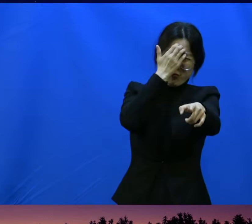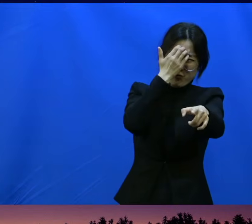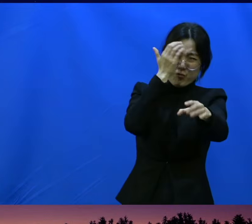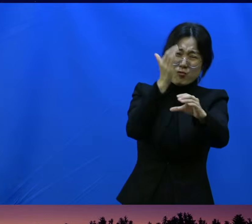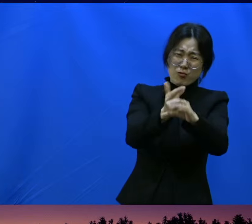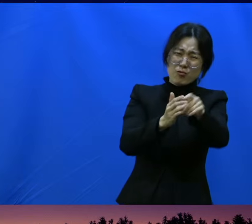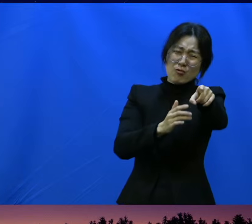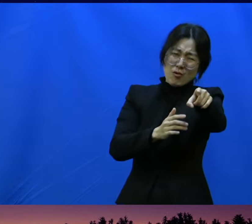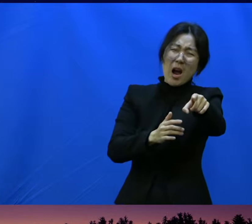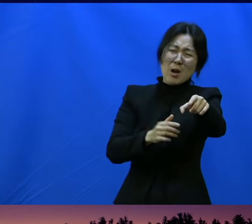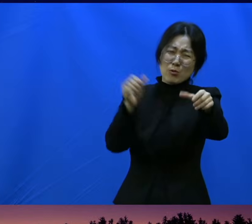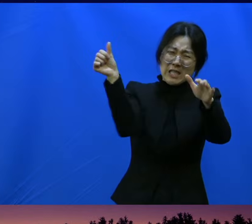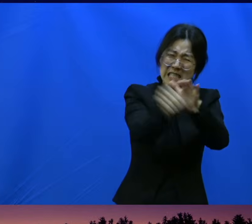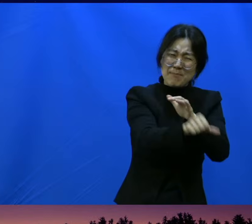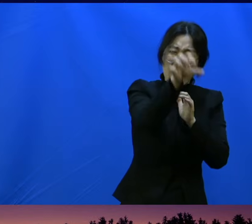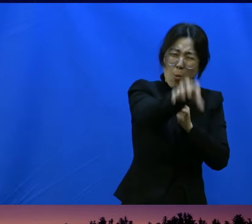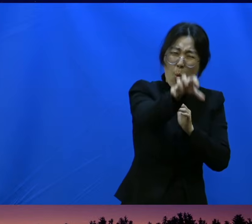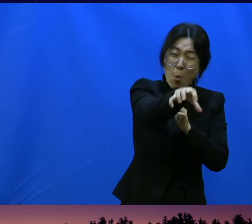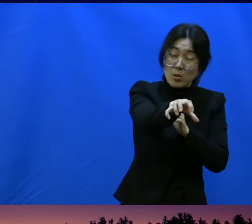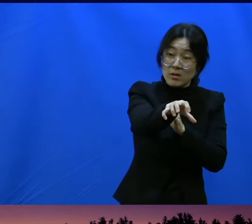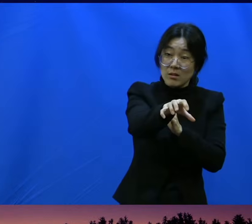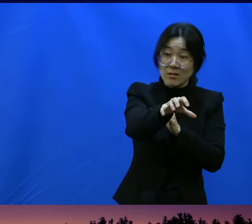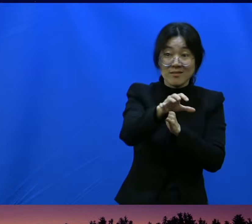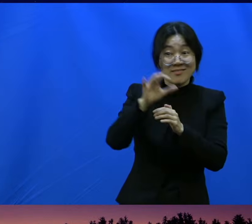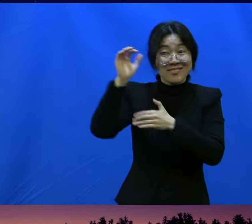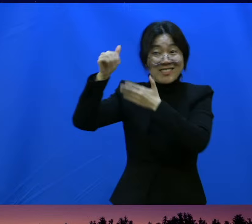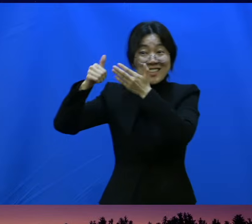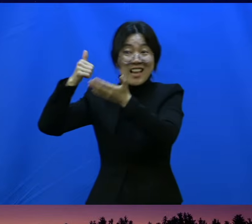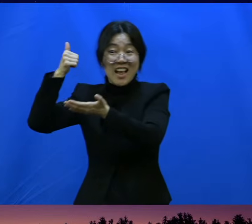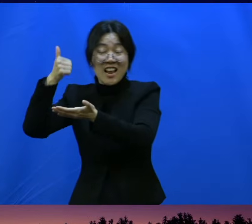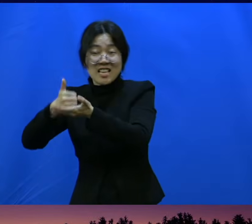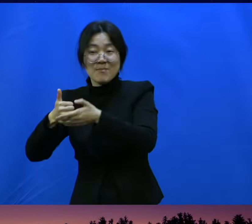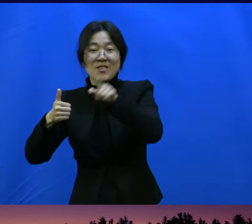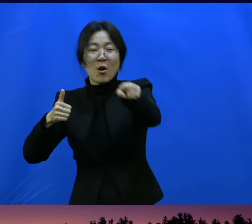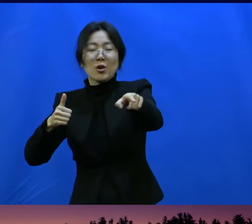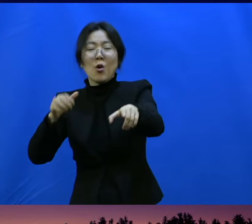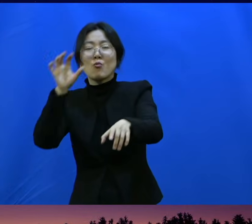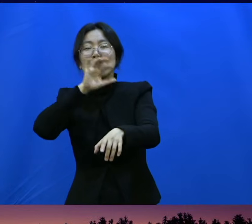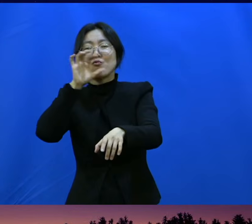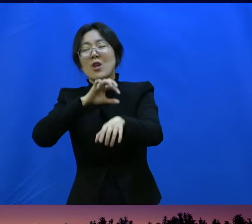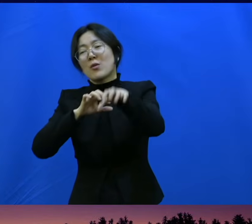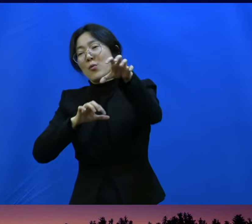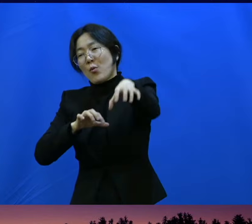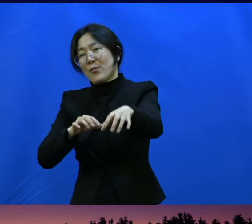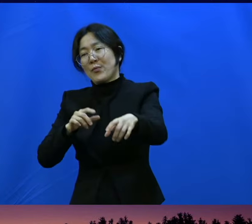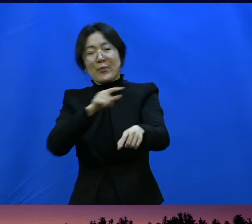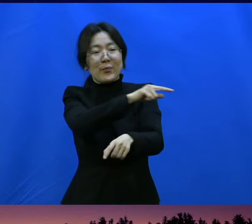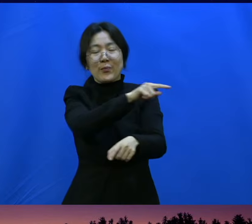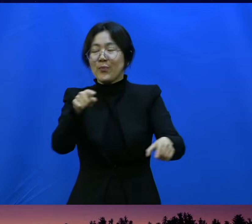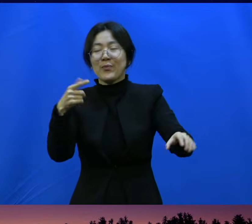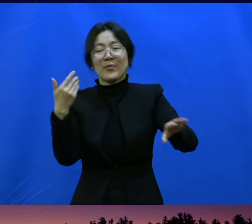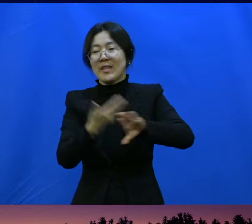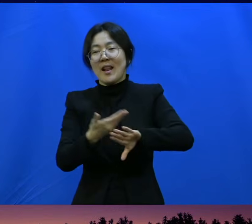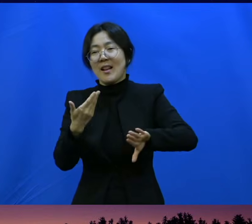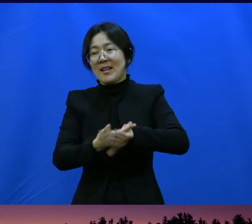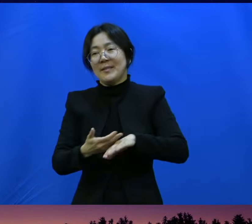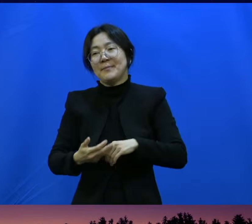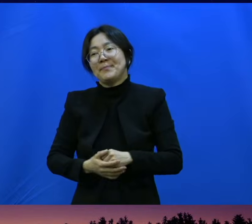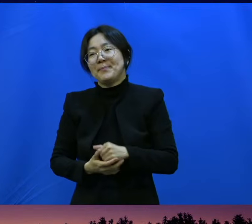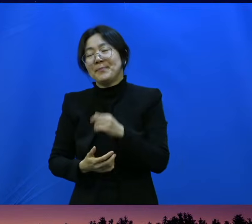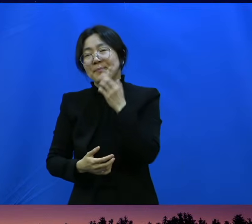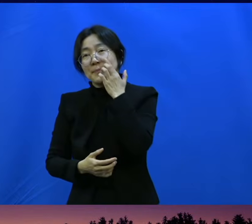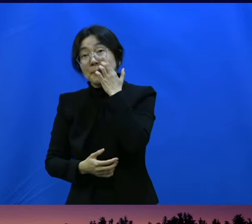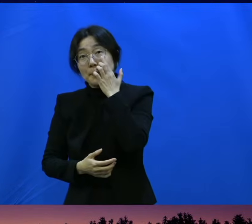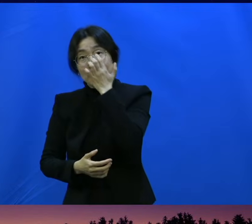인간적으로 보면 어려운 일입니다. 나도 상처를 입고 나도 지금 도망가고 나도 힘든데 더 힘들게 하는 상황. 여러분,